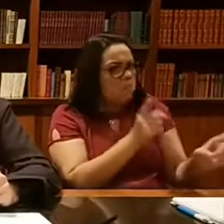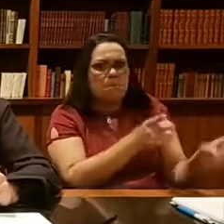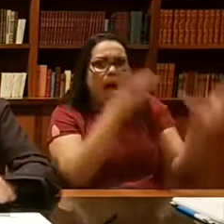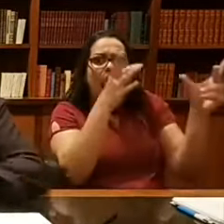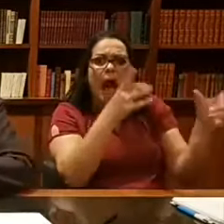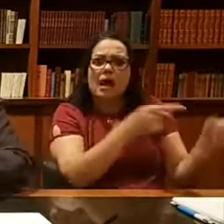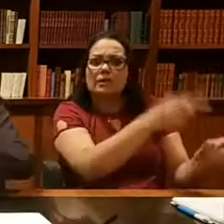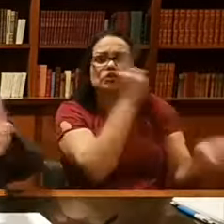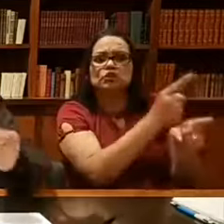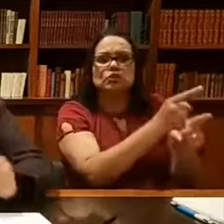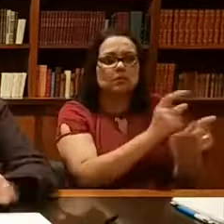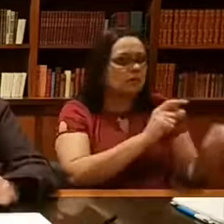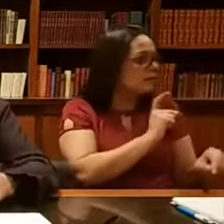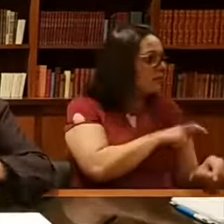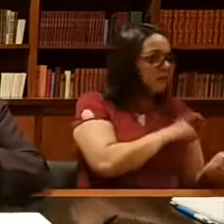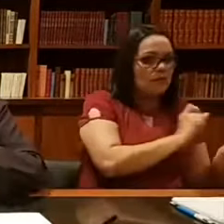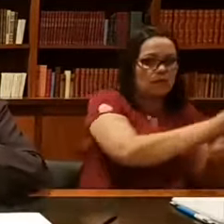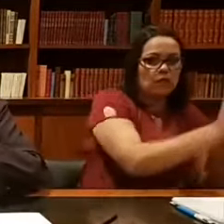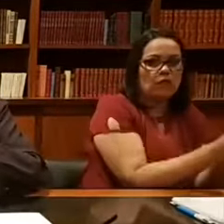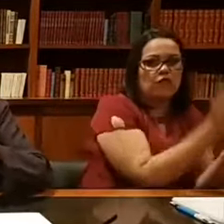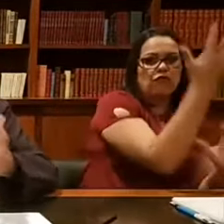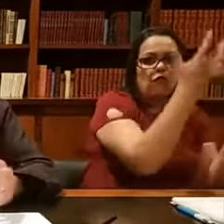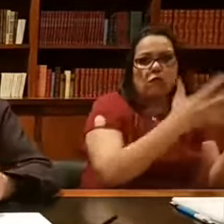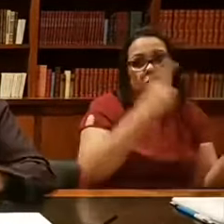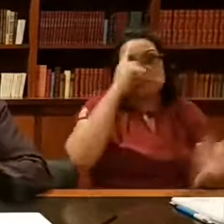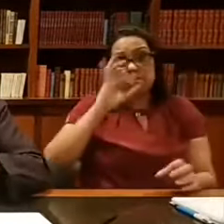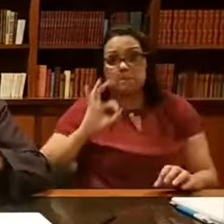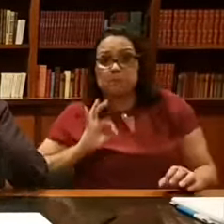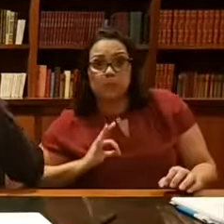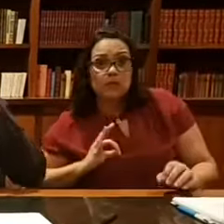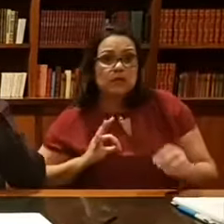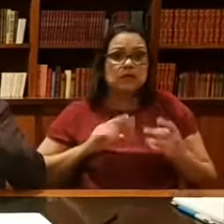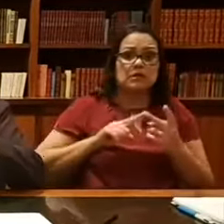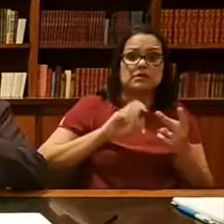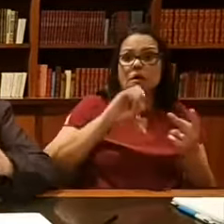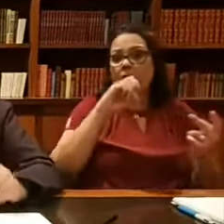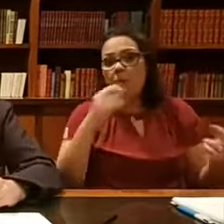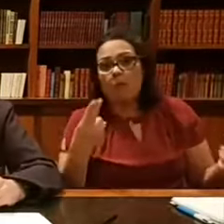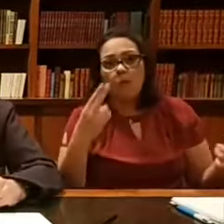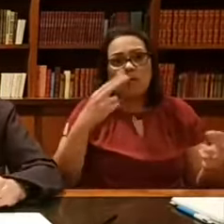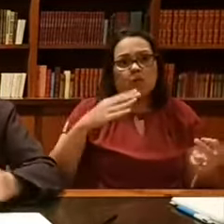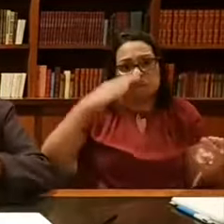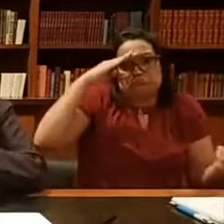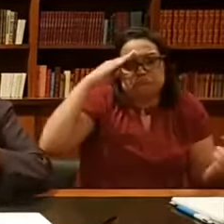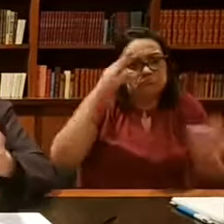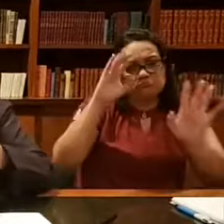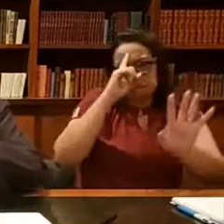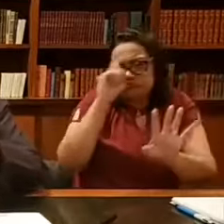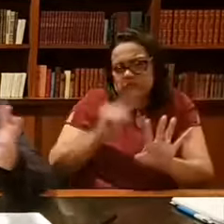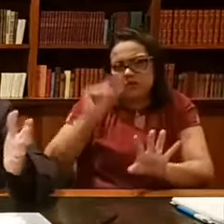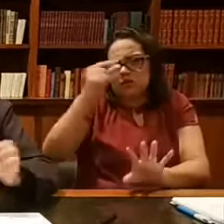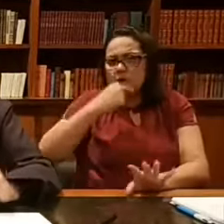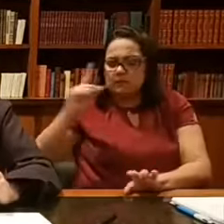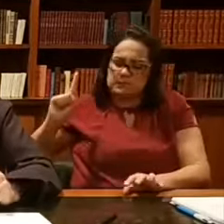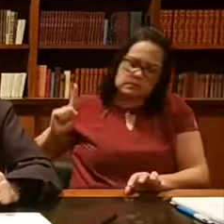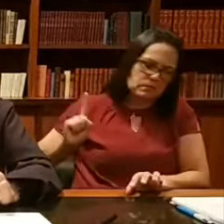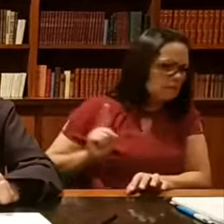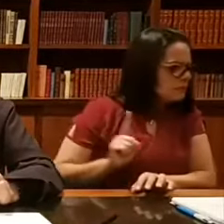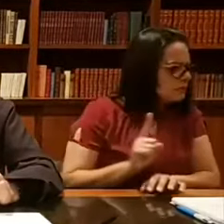Amazônica. Depois chega, eu não sei se é um guarda florestal, um policial, a polícia ambiental, o bombeiro, não